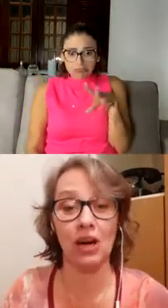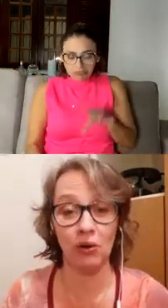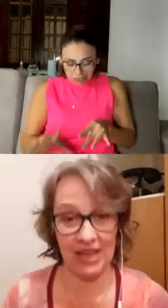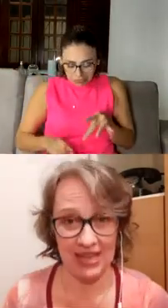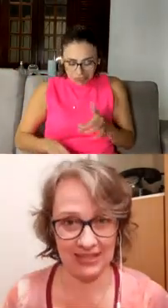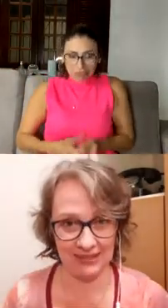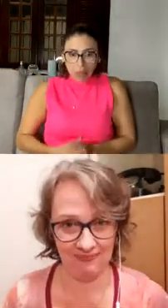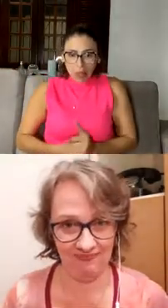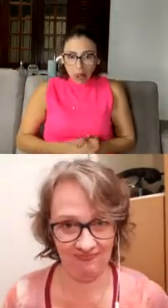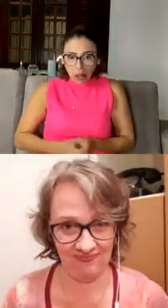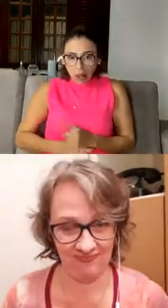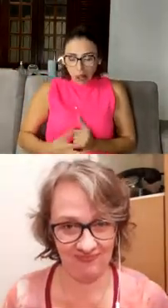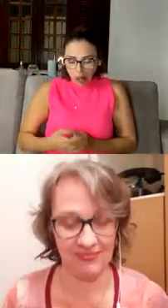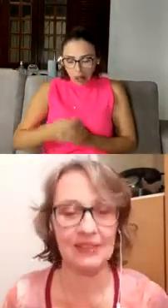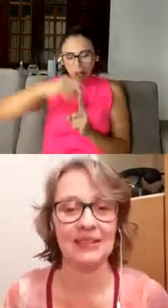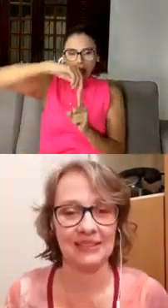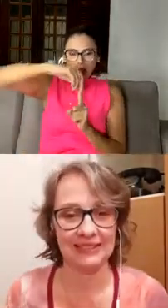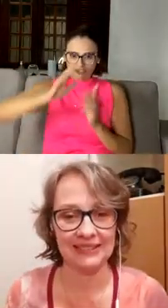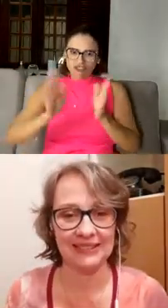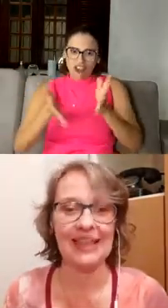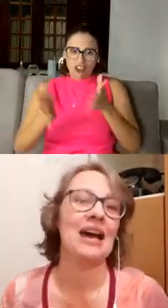já conhece.